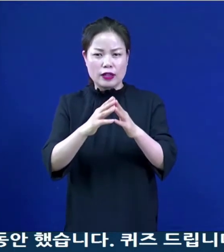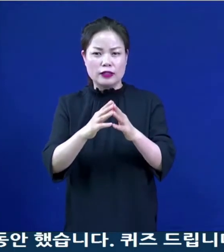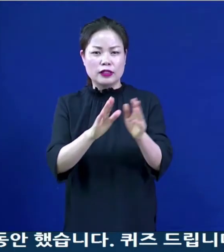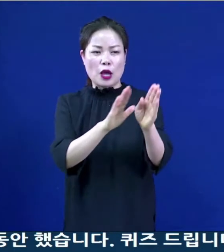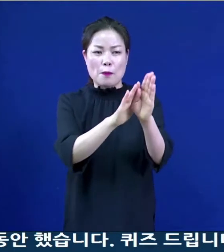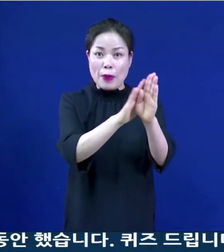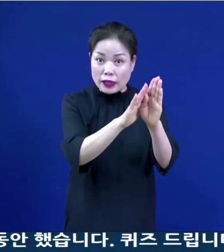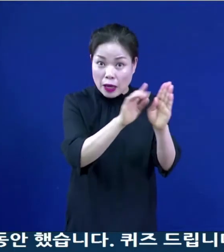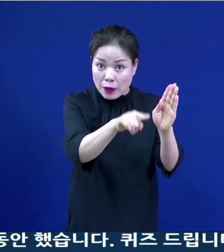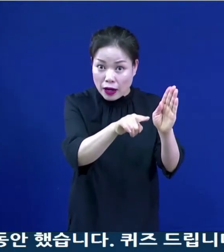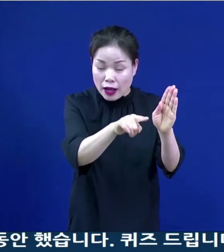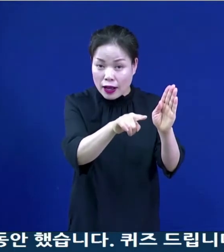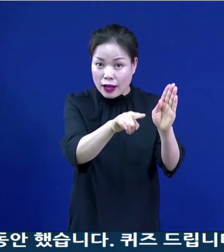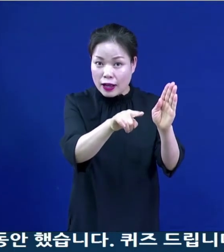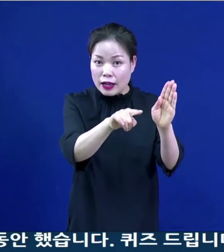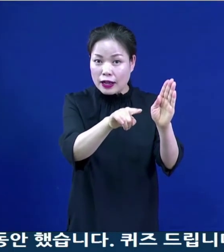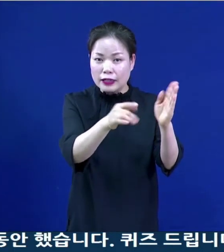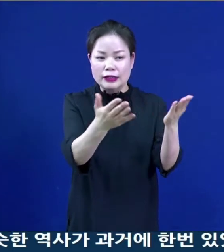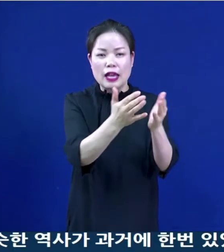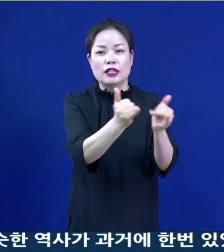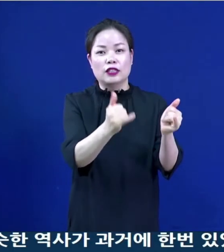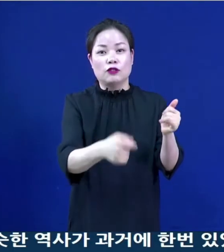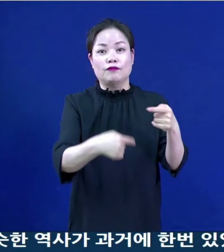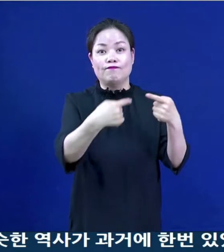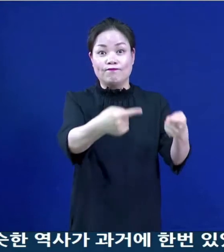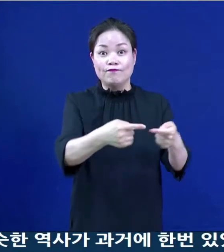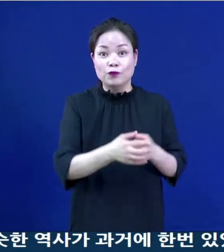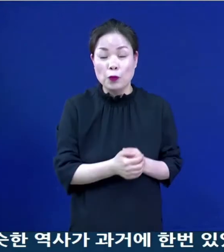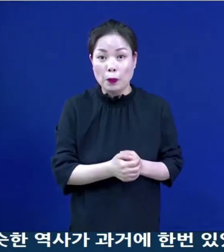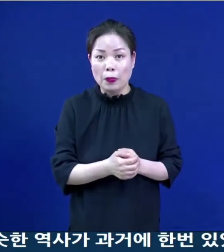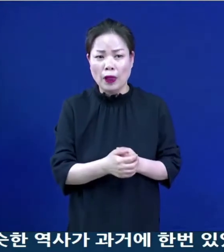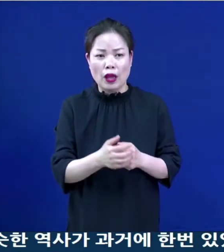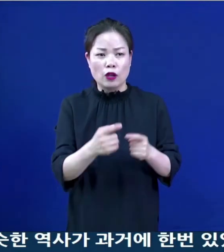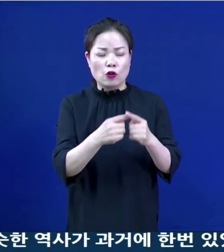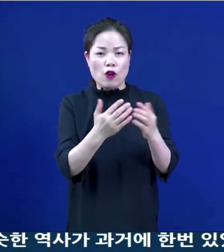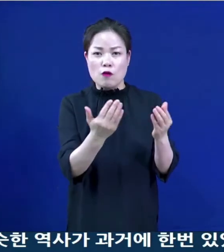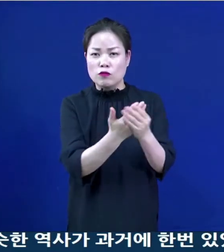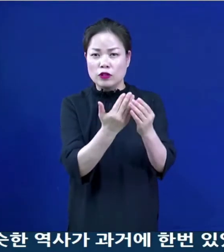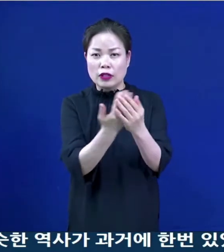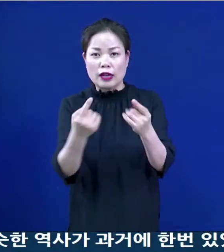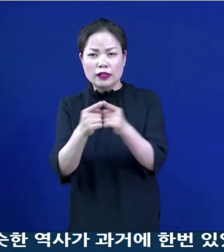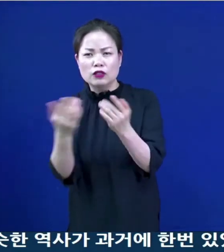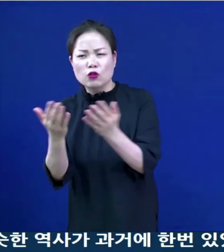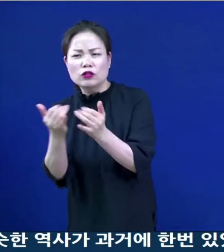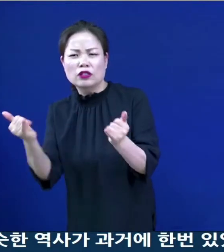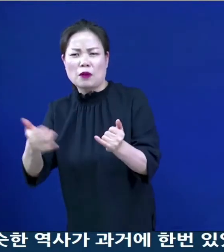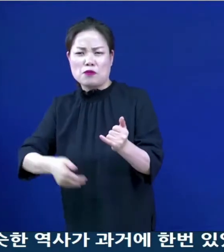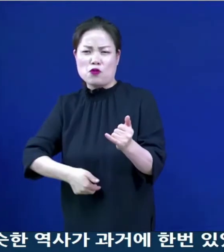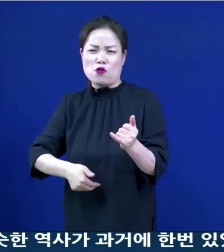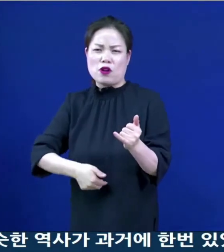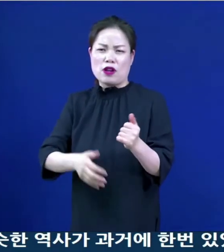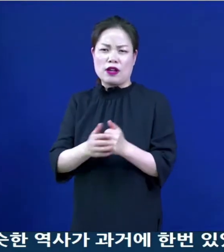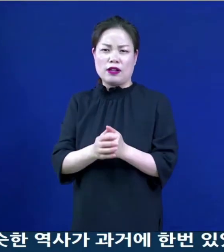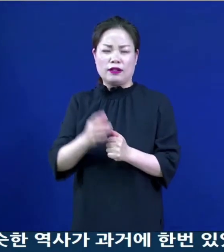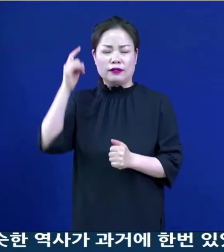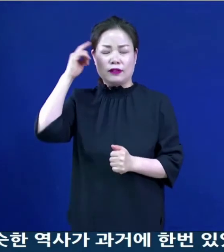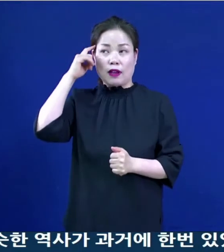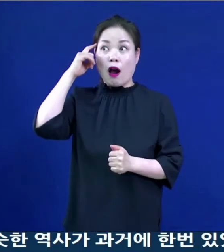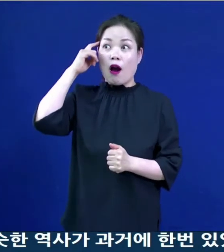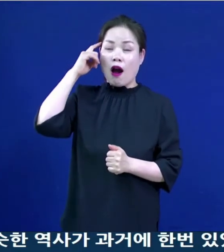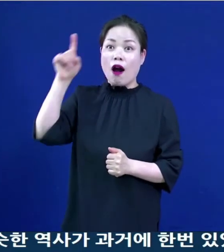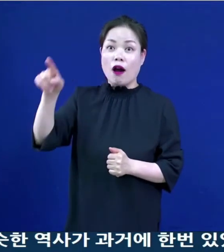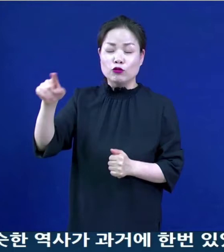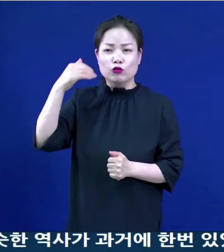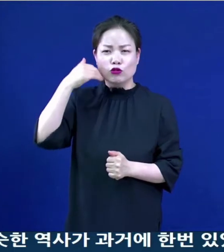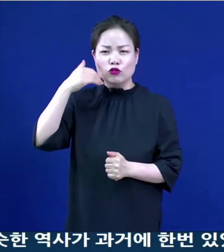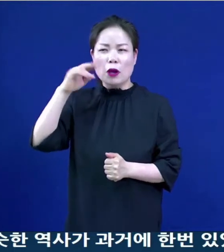바나바가 안디옥 교회에 사역자로 갔죠. 교회가 너무 부흥하니까 같이 일할 동역자가 필요했습니다. 딱 생각난 게